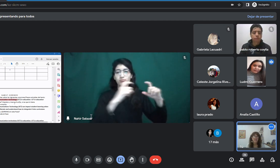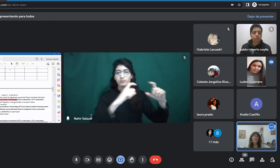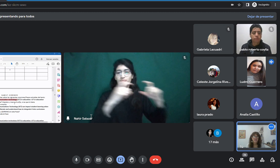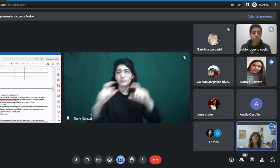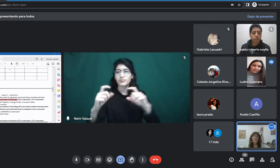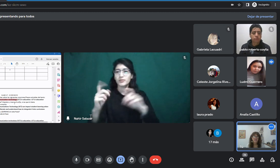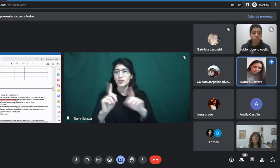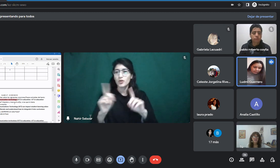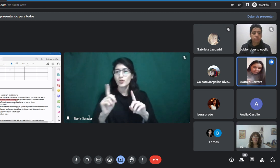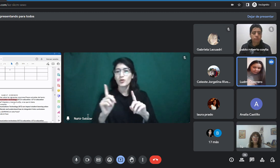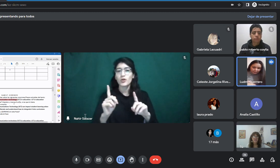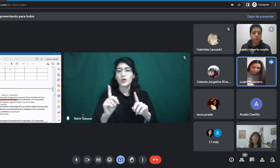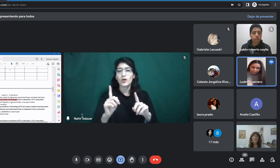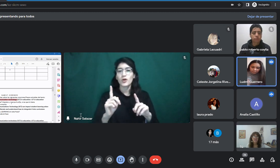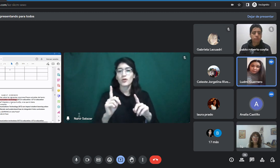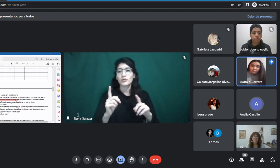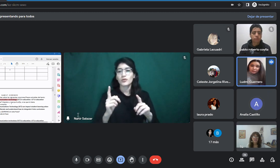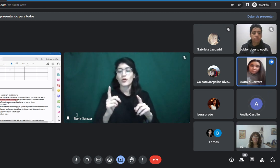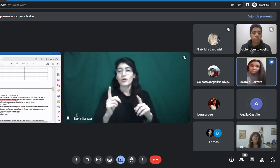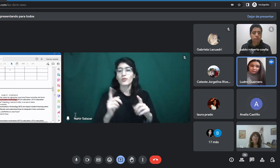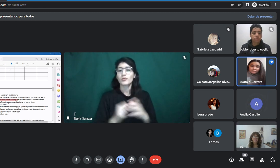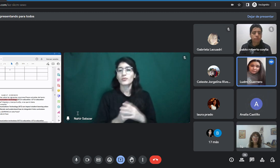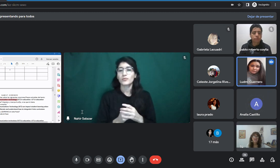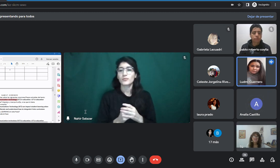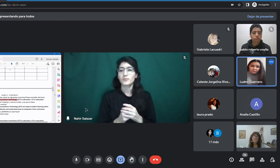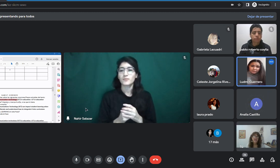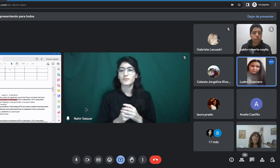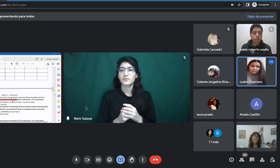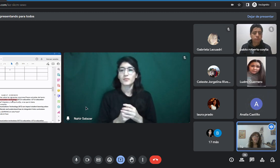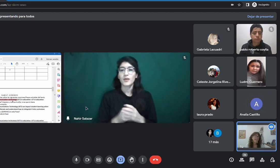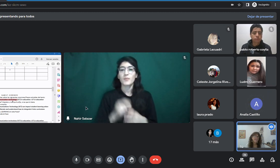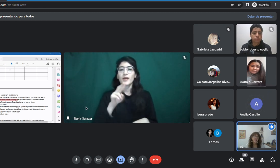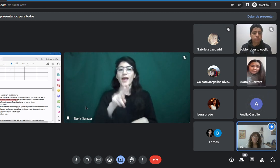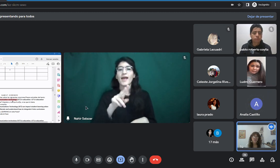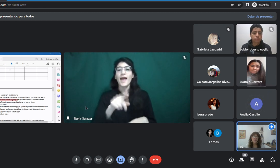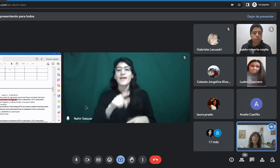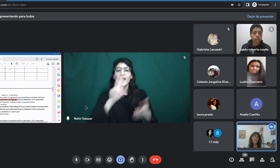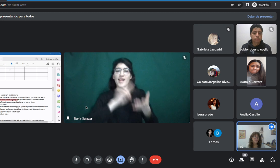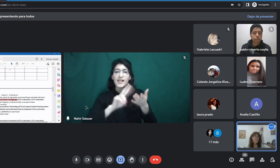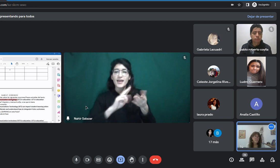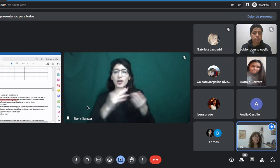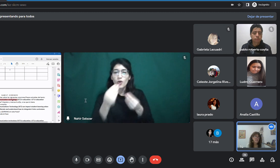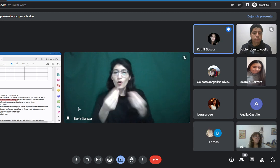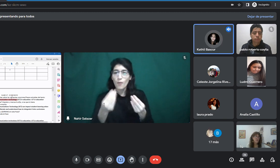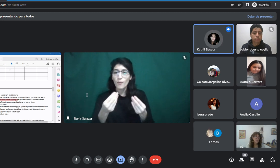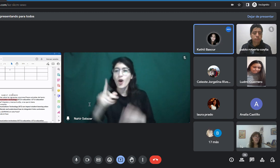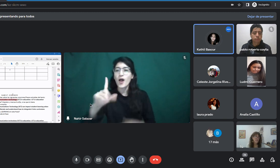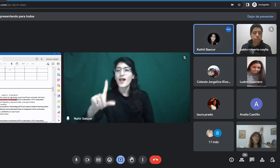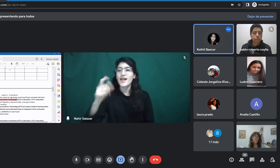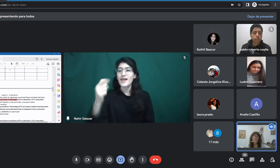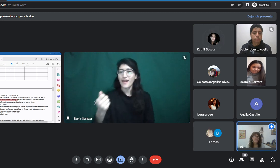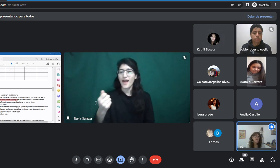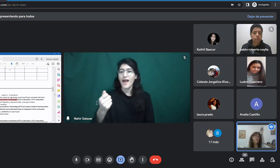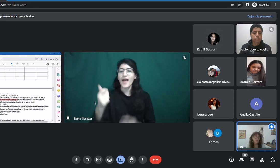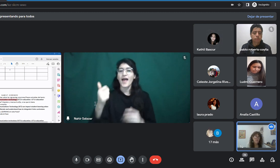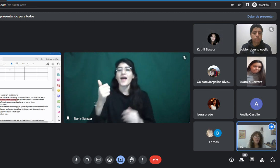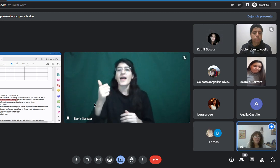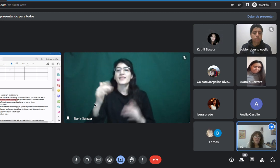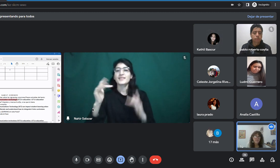La tecnología de la información y la comunicación. Sí, acá sería la tecnología, ¿sí? Como genérico, pero estaría bien lo